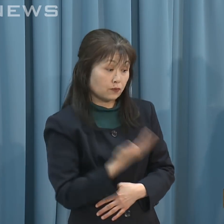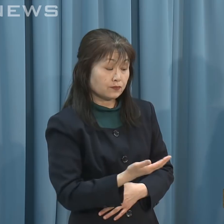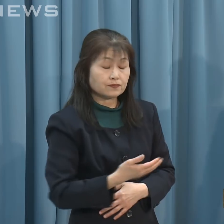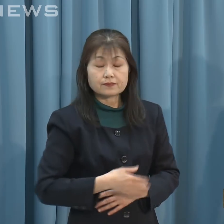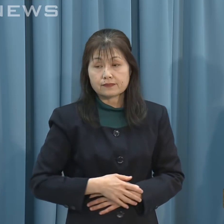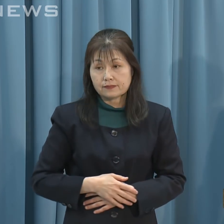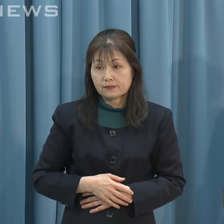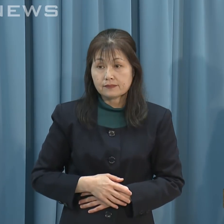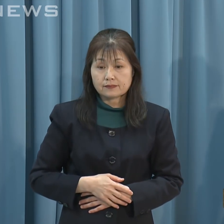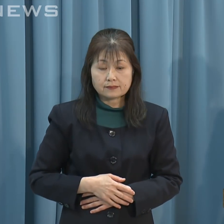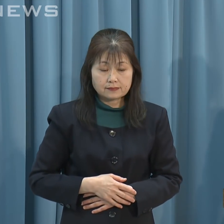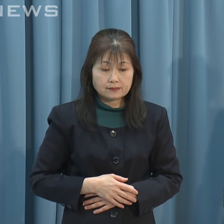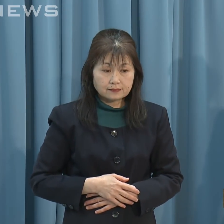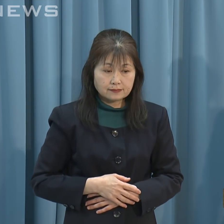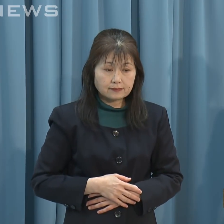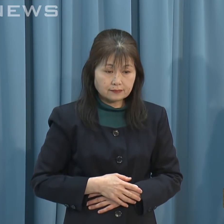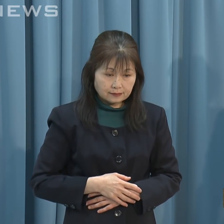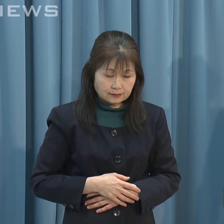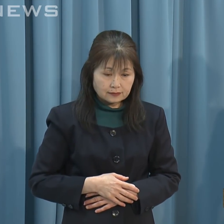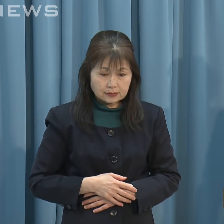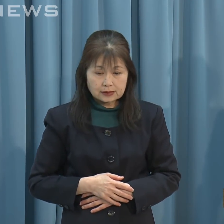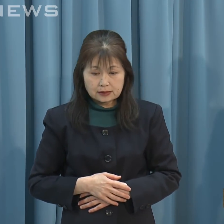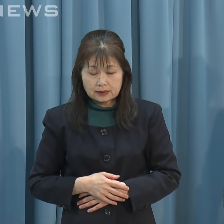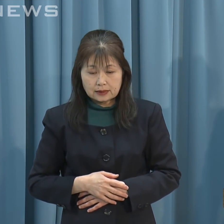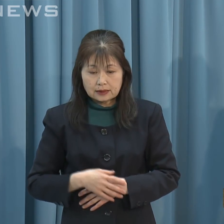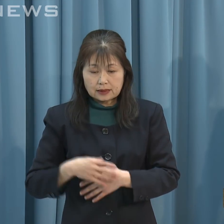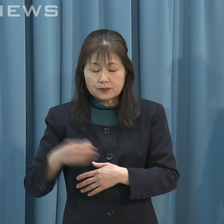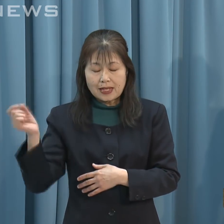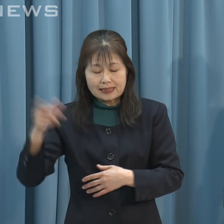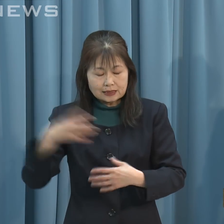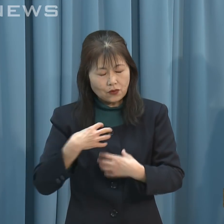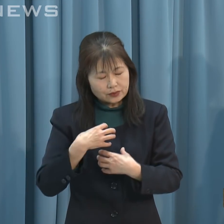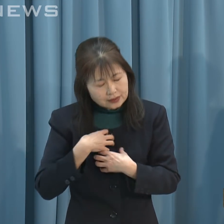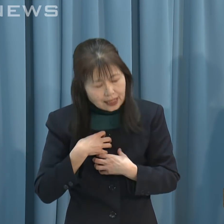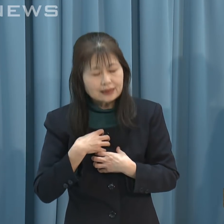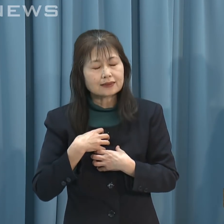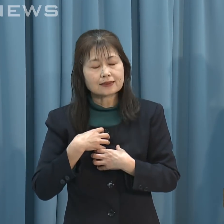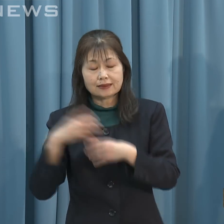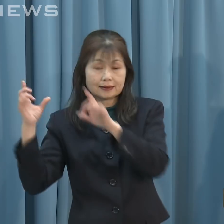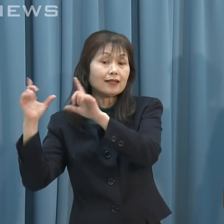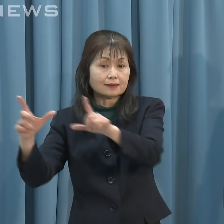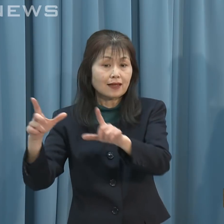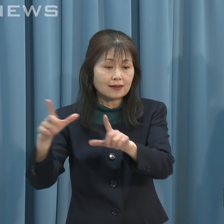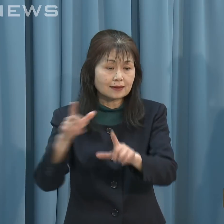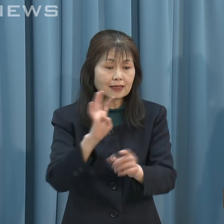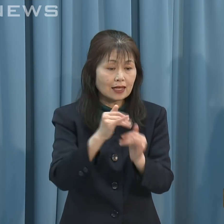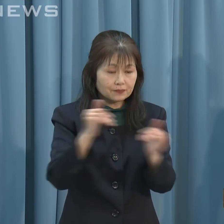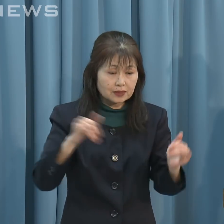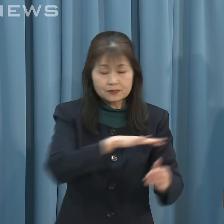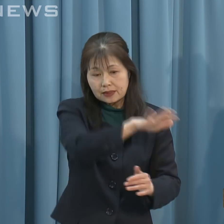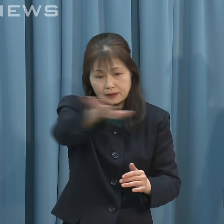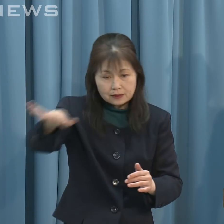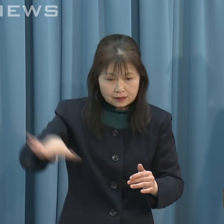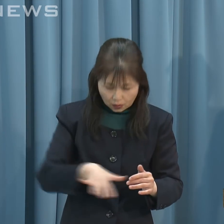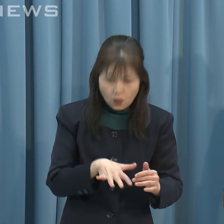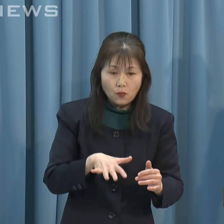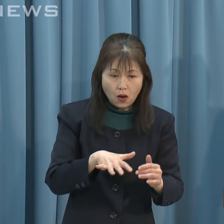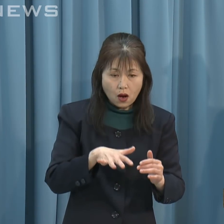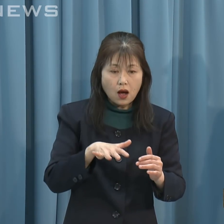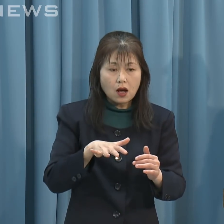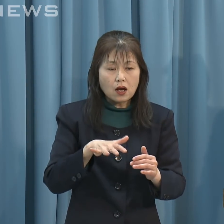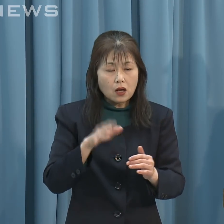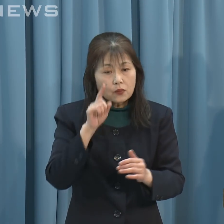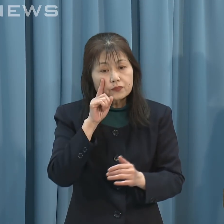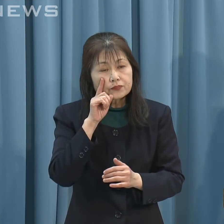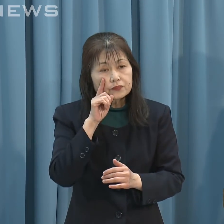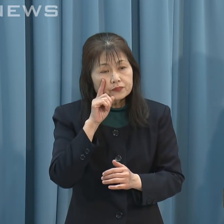ども、非常事態宣言、県民の方も非常に関心の高いテーマだと思いますけども、はい、どうしてもこの夜遅い時間のですね、会